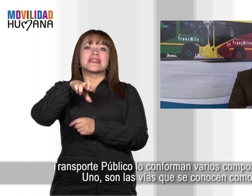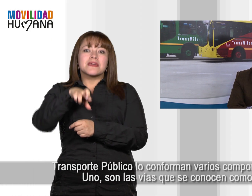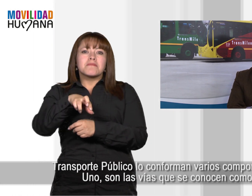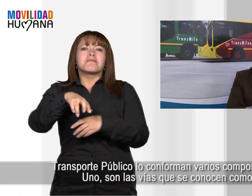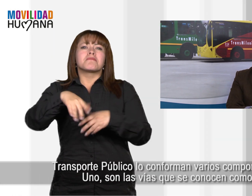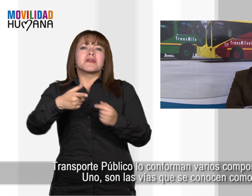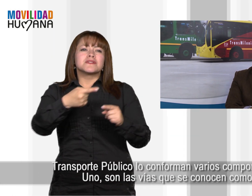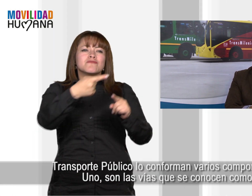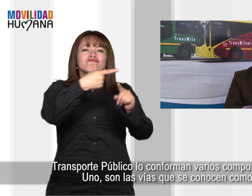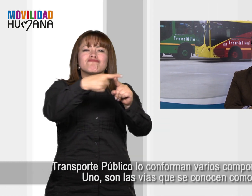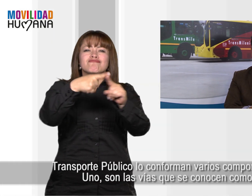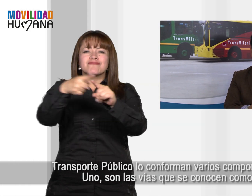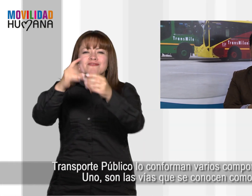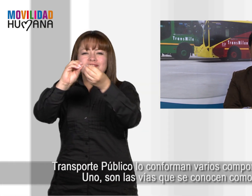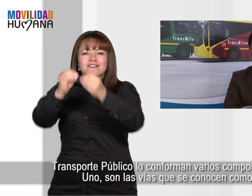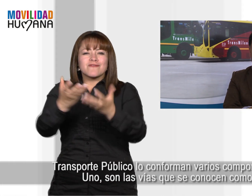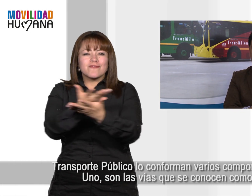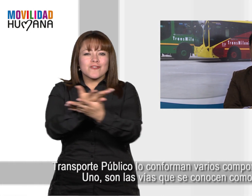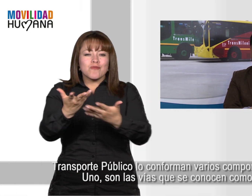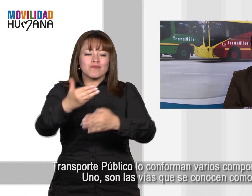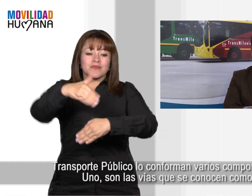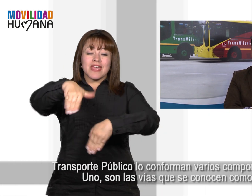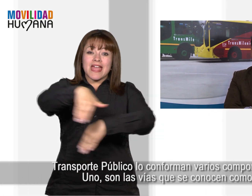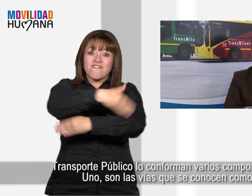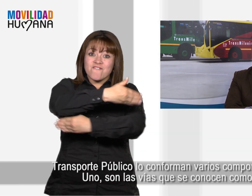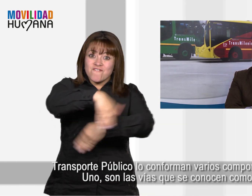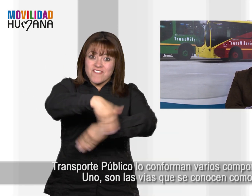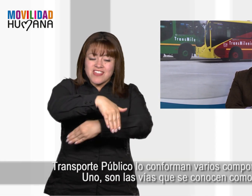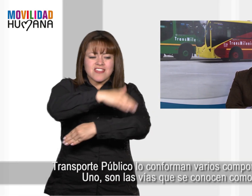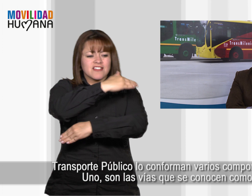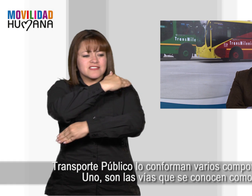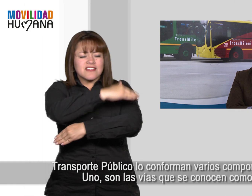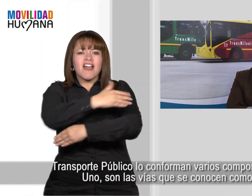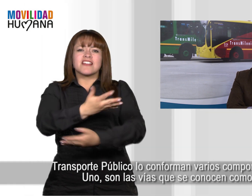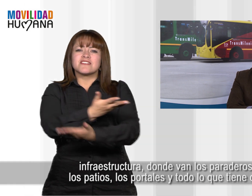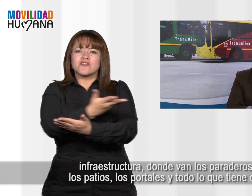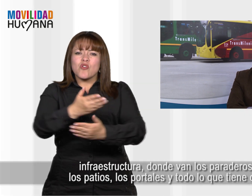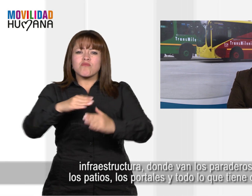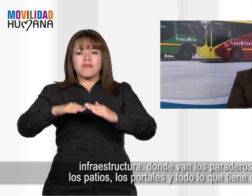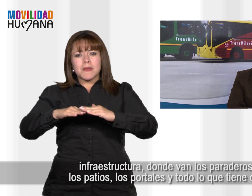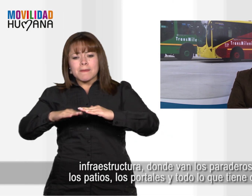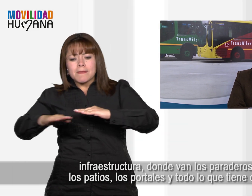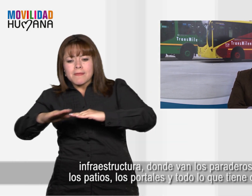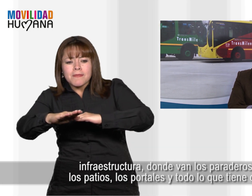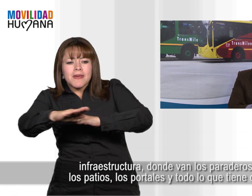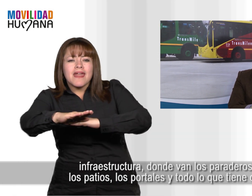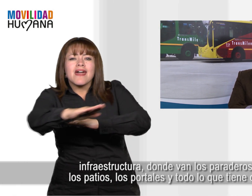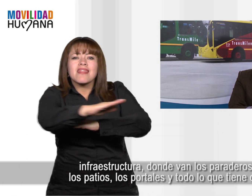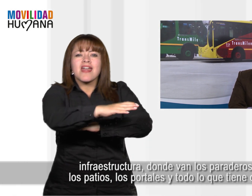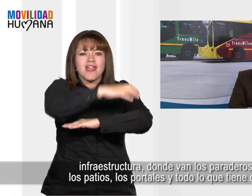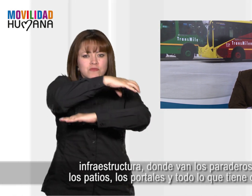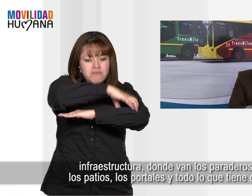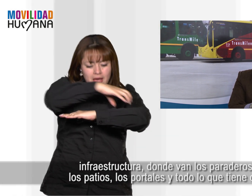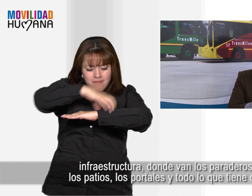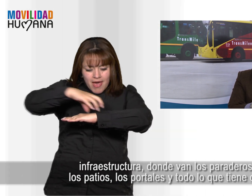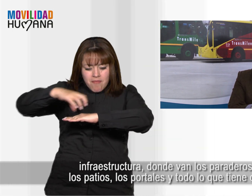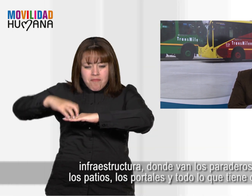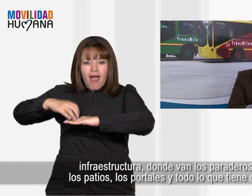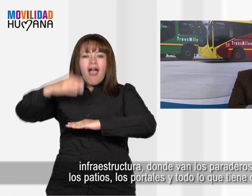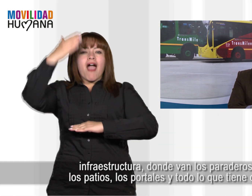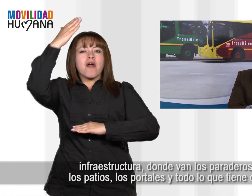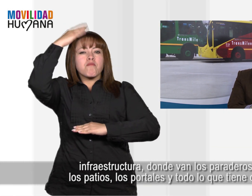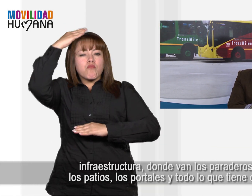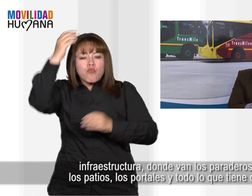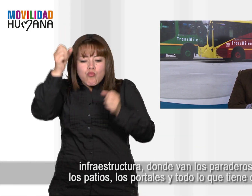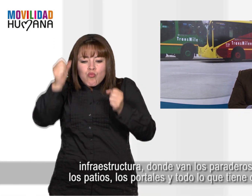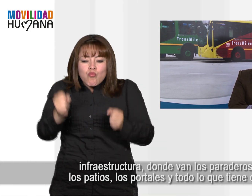Integrado de Transporte Público lo conforman varios componentes. Uno son las vías, que se conoce como infraestructura, donde van los paraderos, los